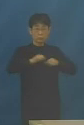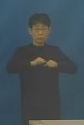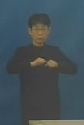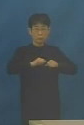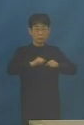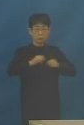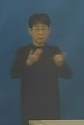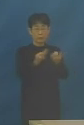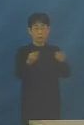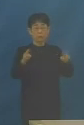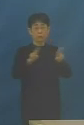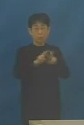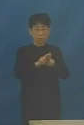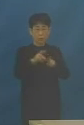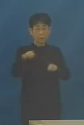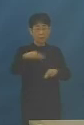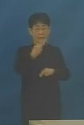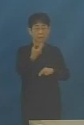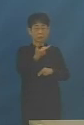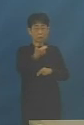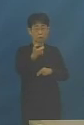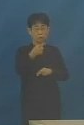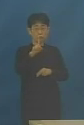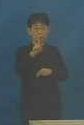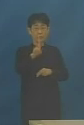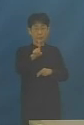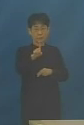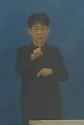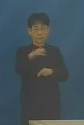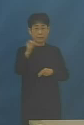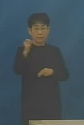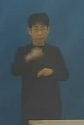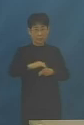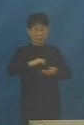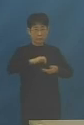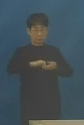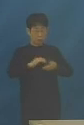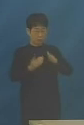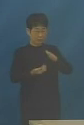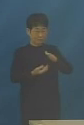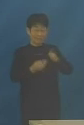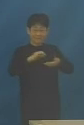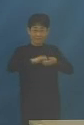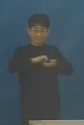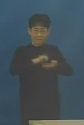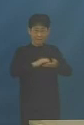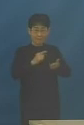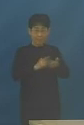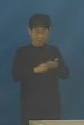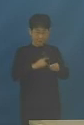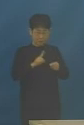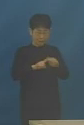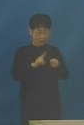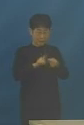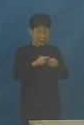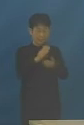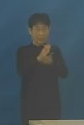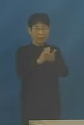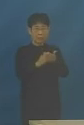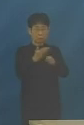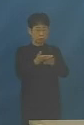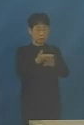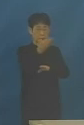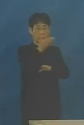議席を獲得をされ絶対安定多数をエイターば系でございます加えまし